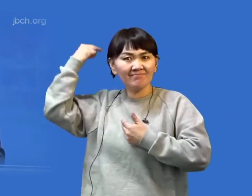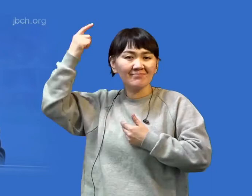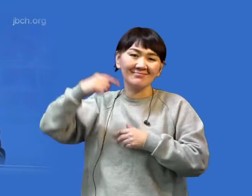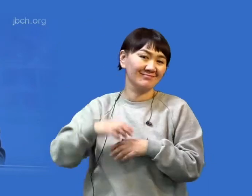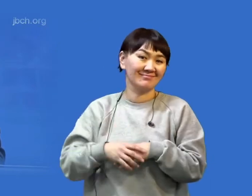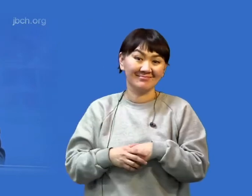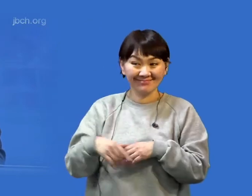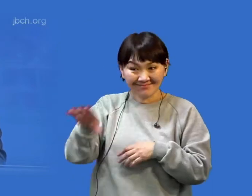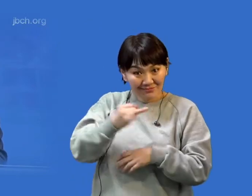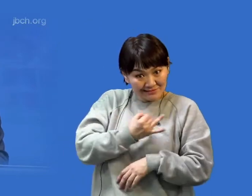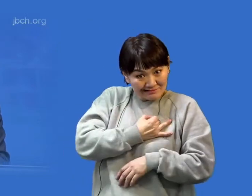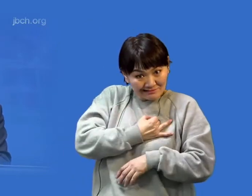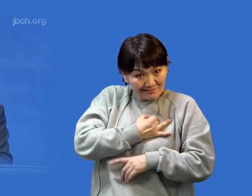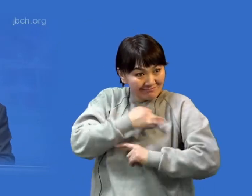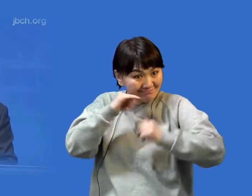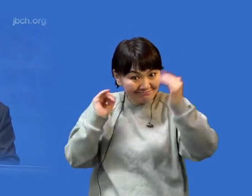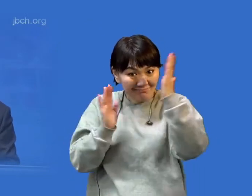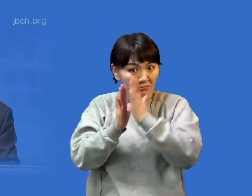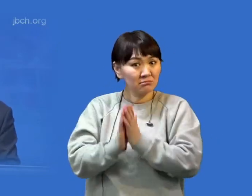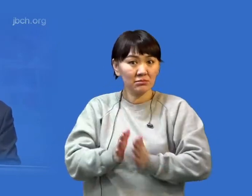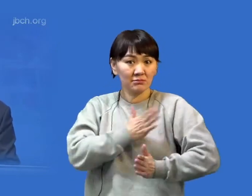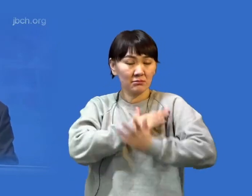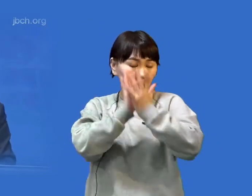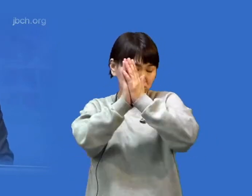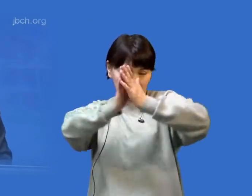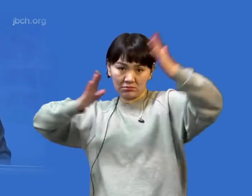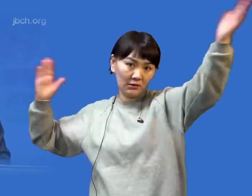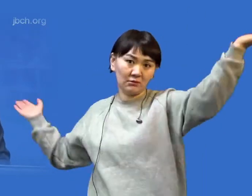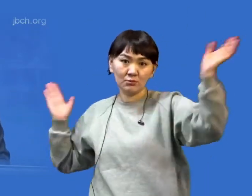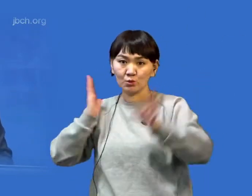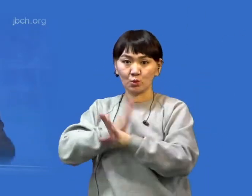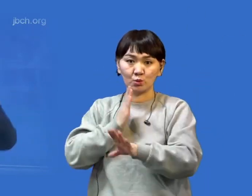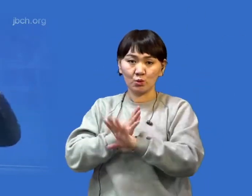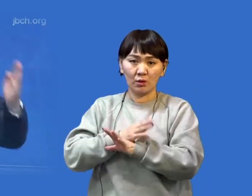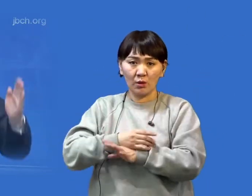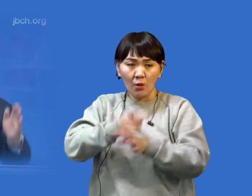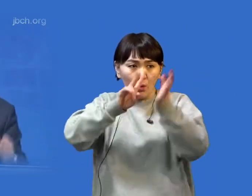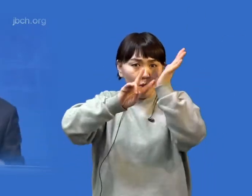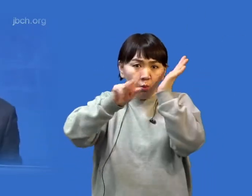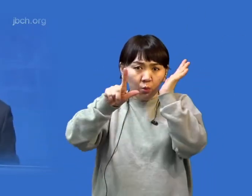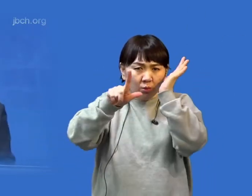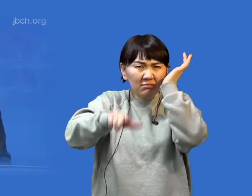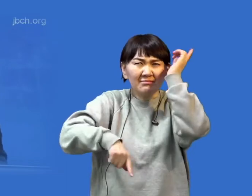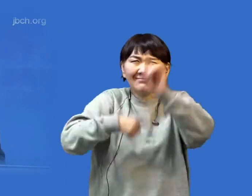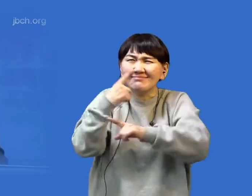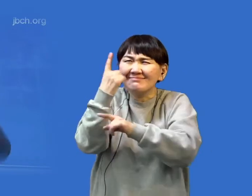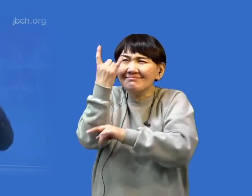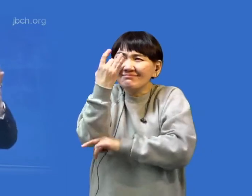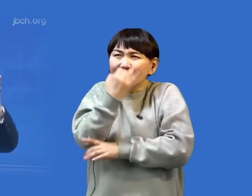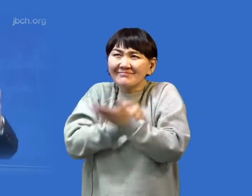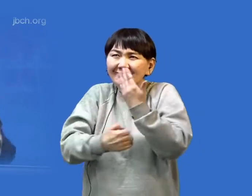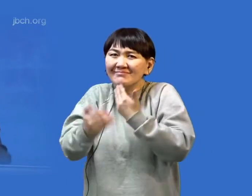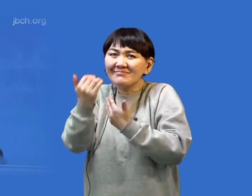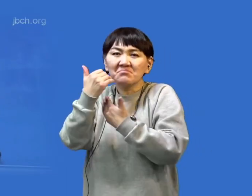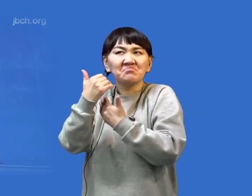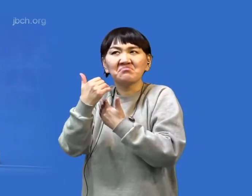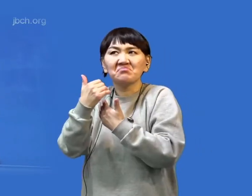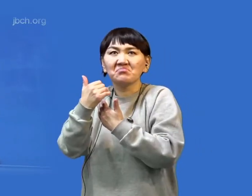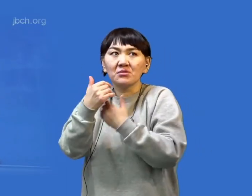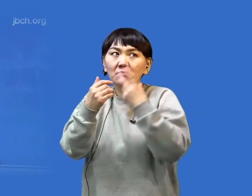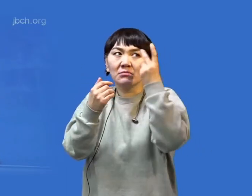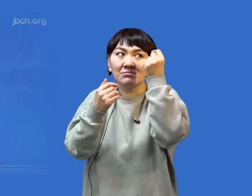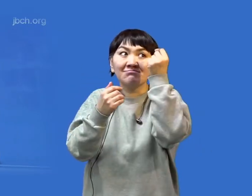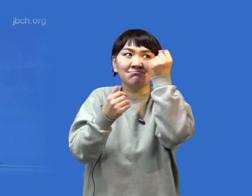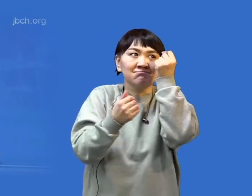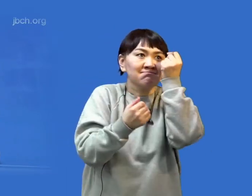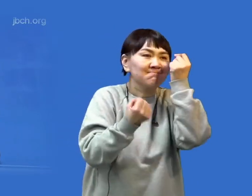Эдгээр хүмүүс чи итгэлээсээ төрдөг байна. Энэ чинь үгэнд итгэн гэхээс илүү мөнгөнд илүү итгэхэд байна. Мөнгөний хүч чадалд итгэхэд байна.